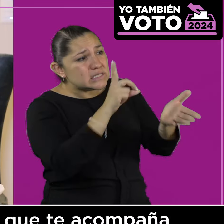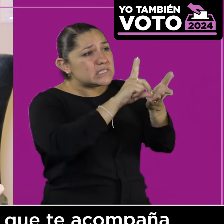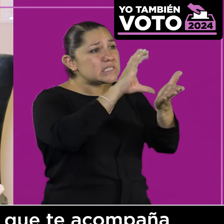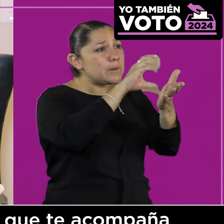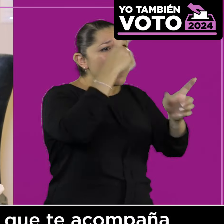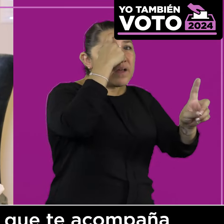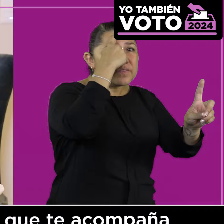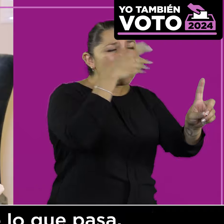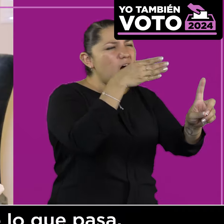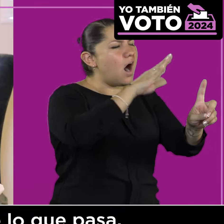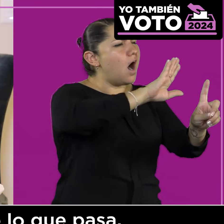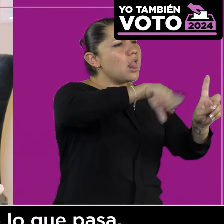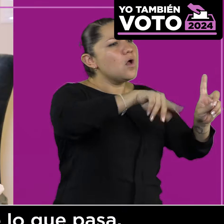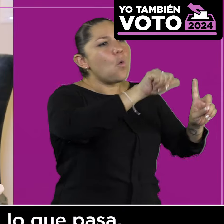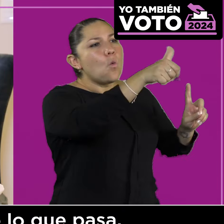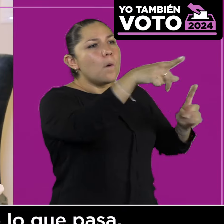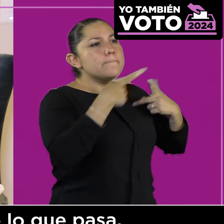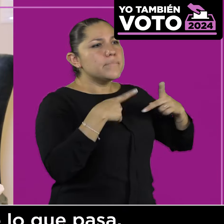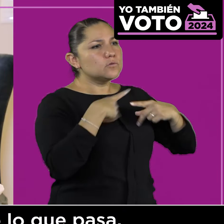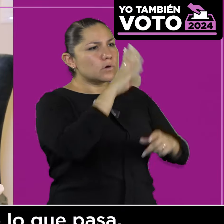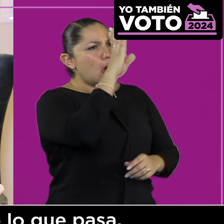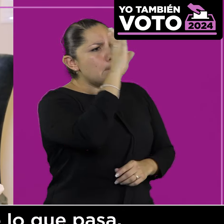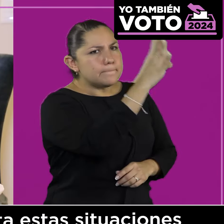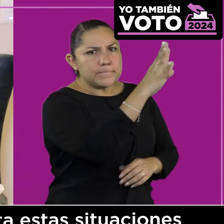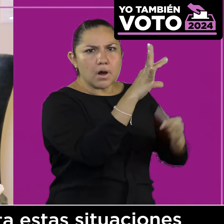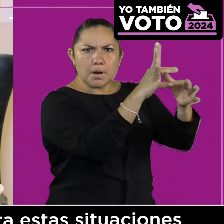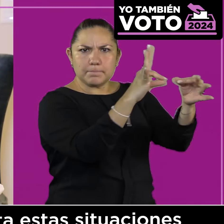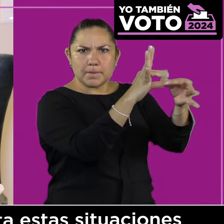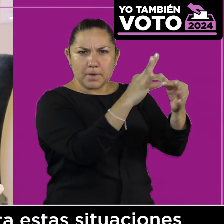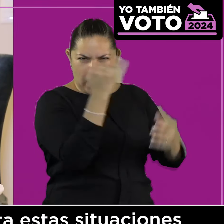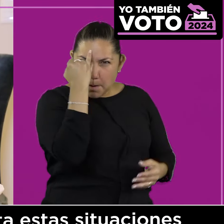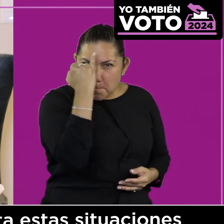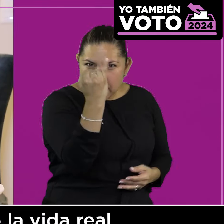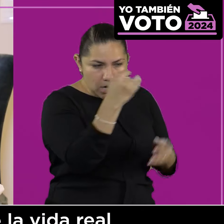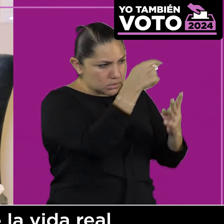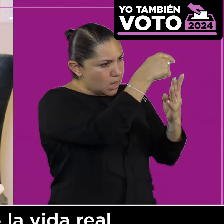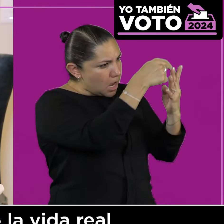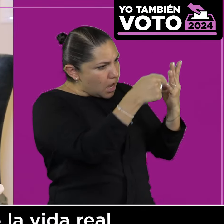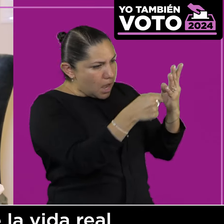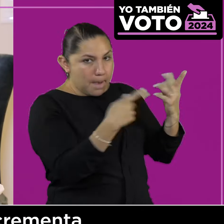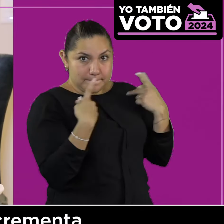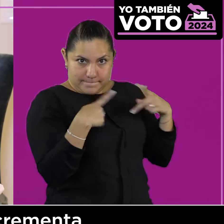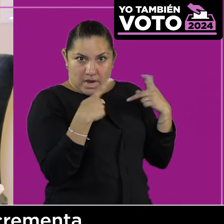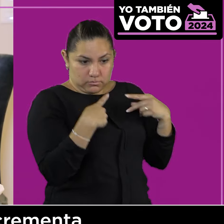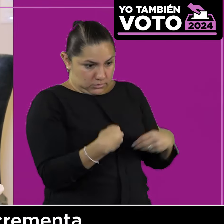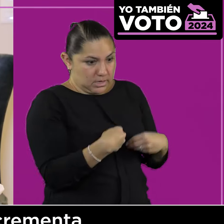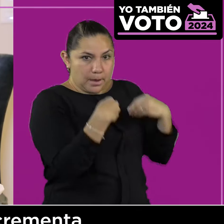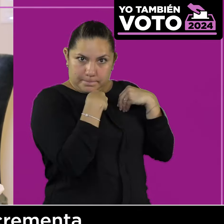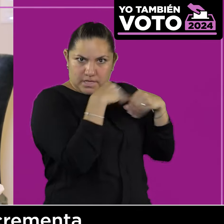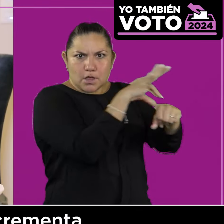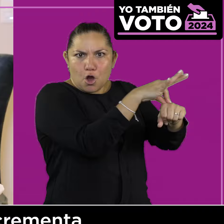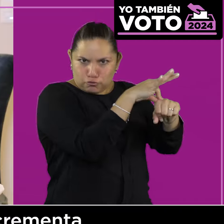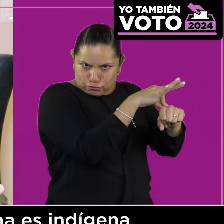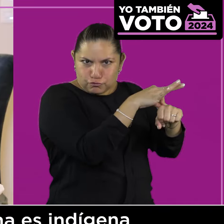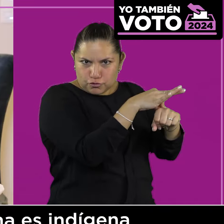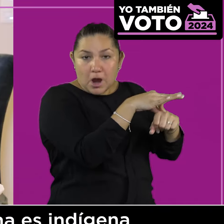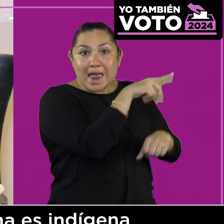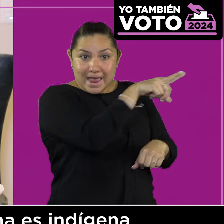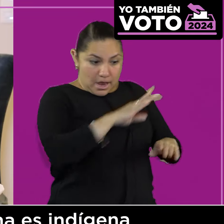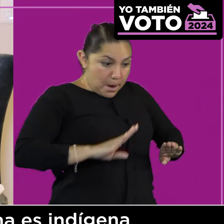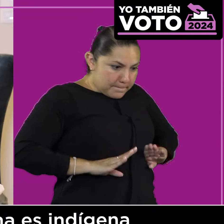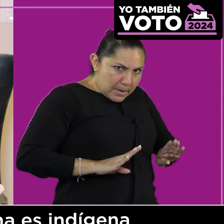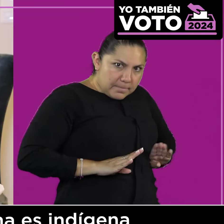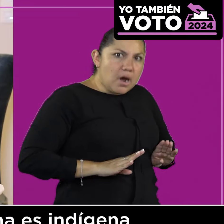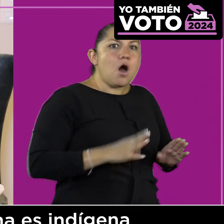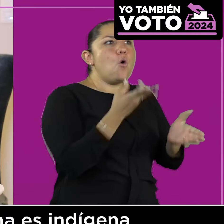persona que te acompaña para decirte lo que pasa tomando en cuenta estas situaciones que son de la vida real y se incrementan Si una